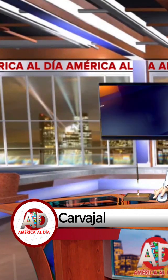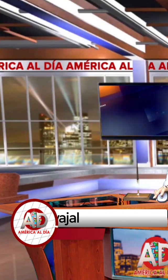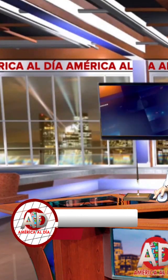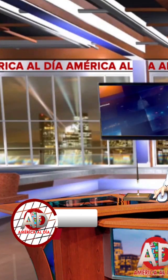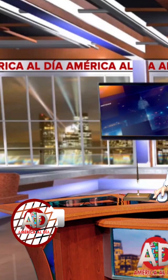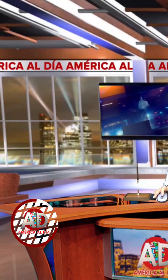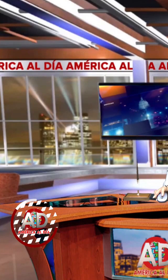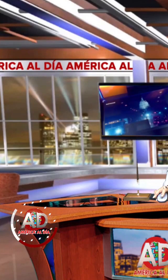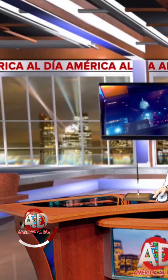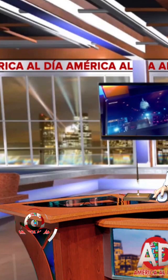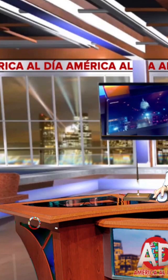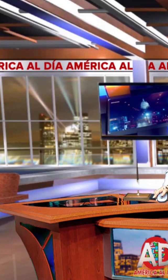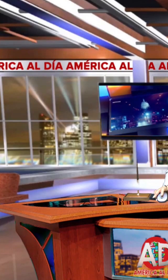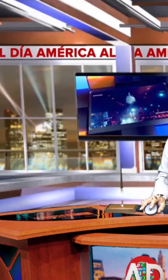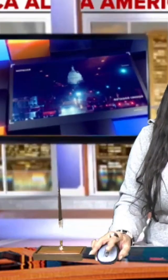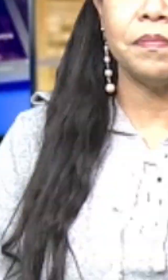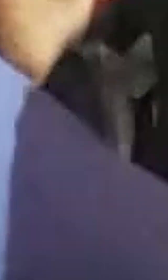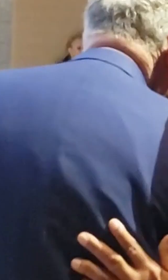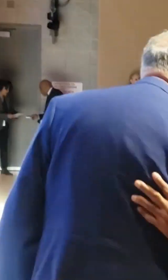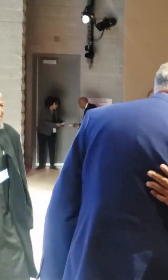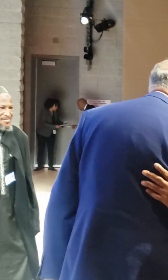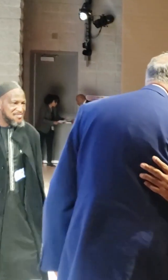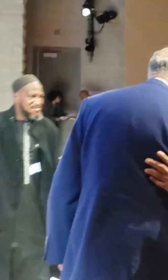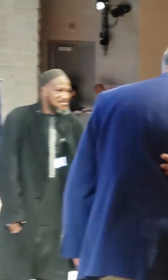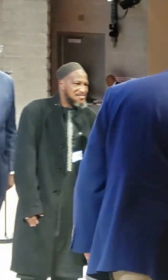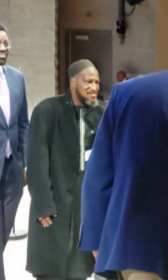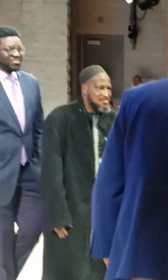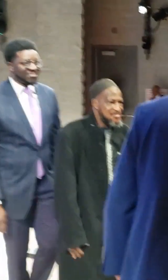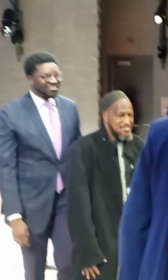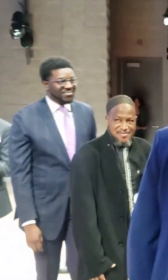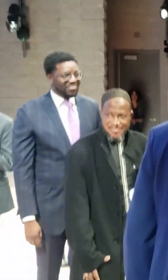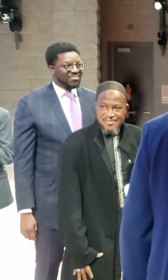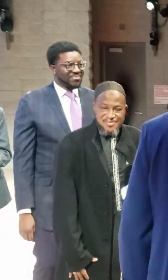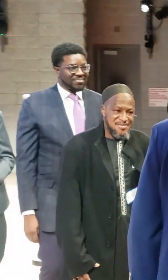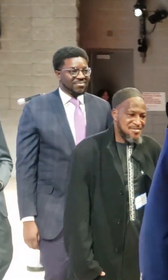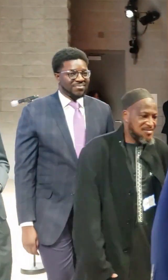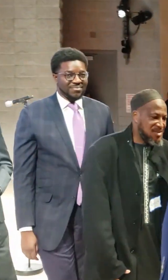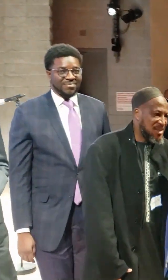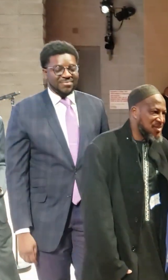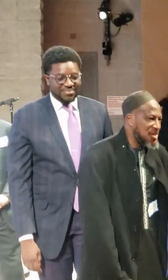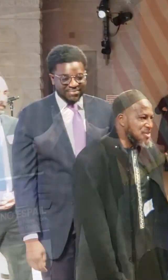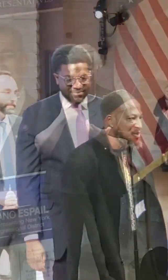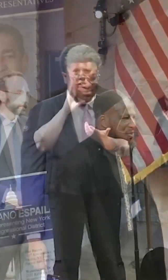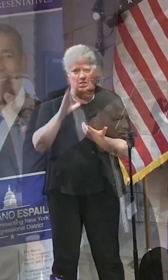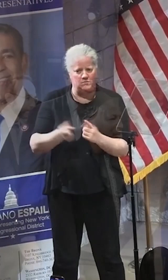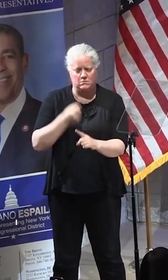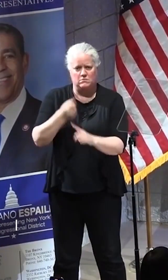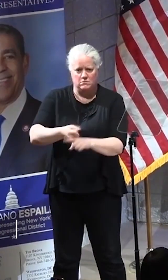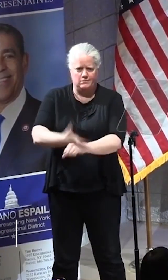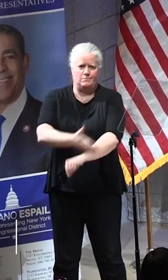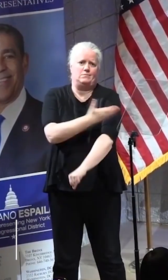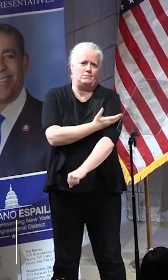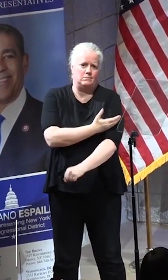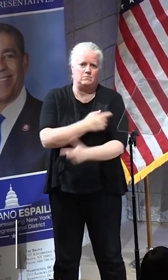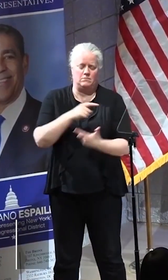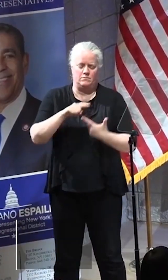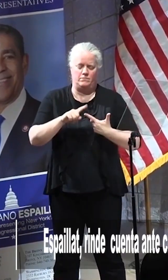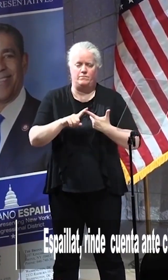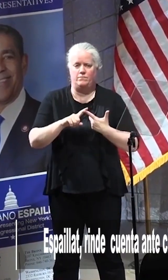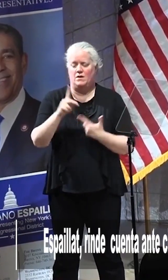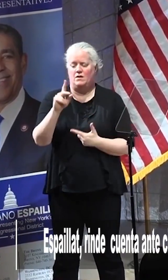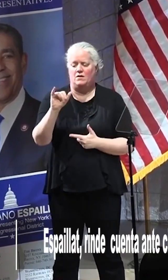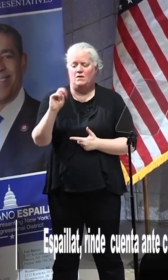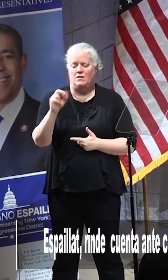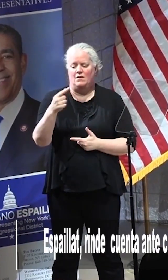de otras informaciones. En su informe anual, el congresista de los Estados Unidos de origen dominicano, Adriano